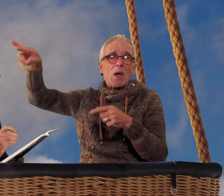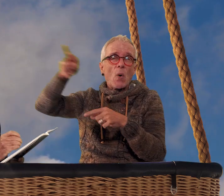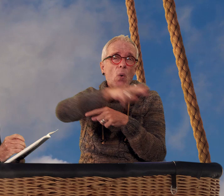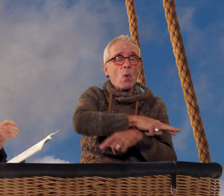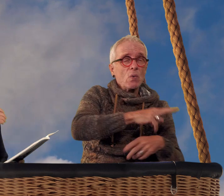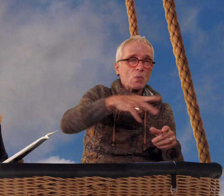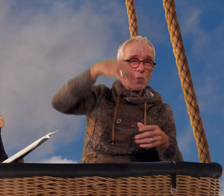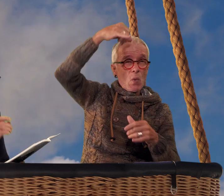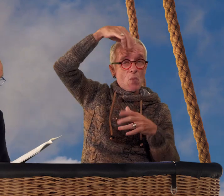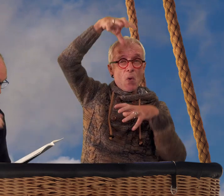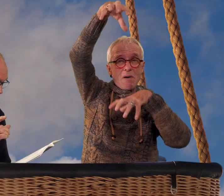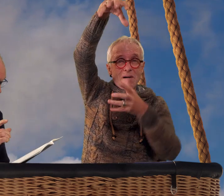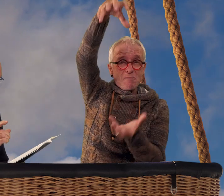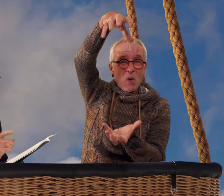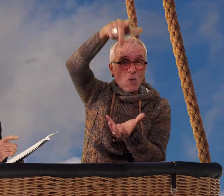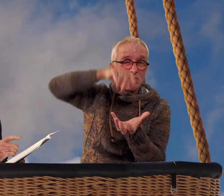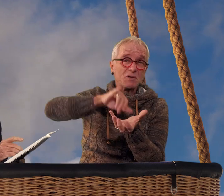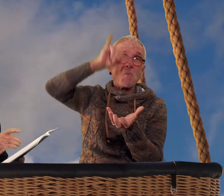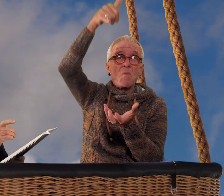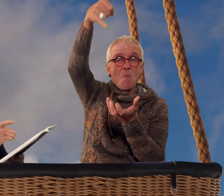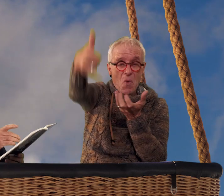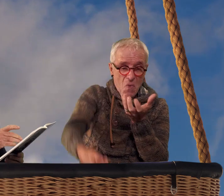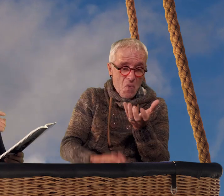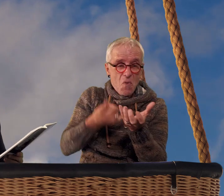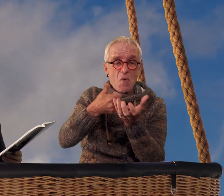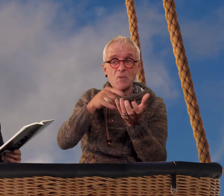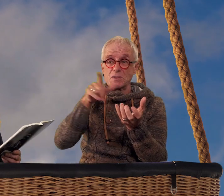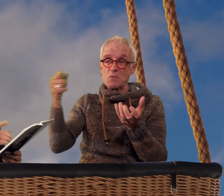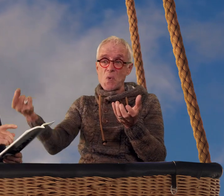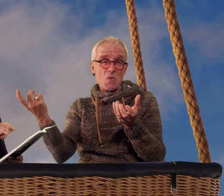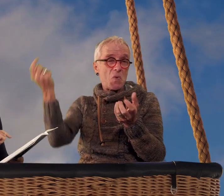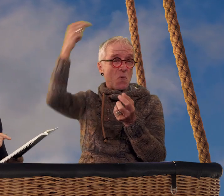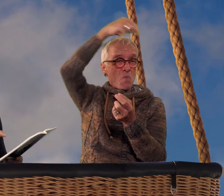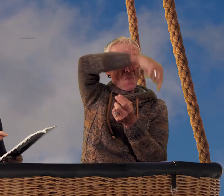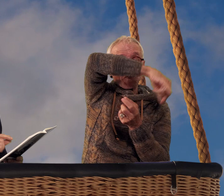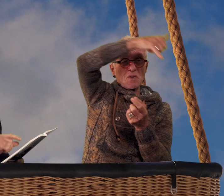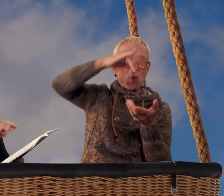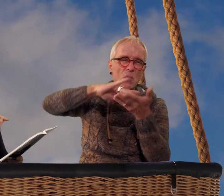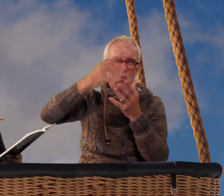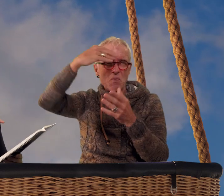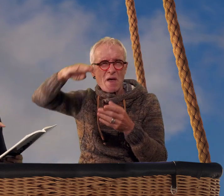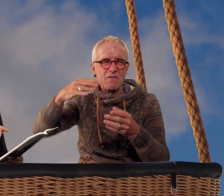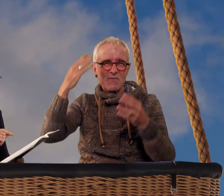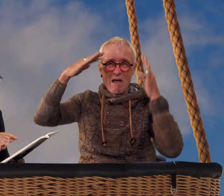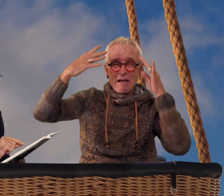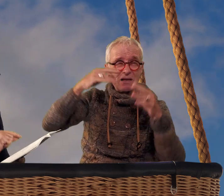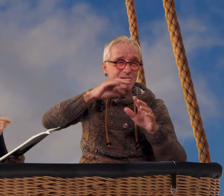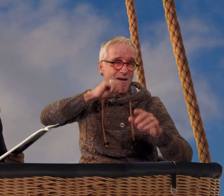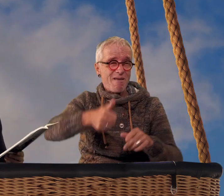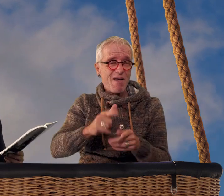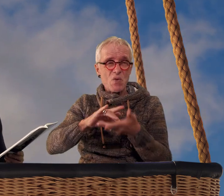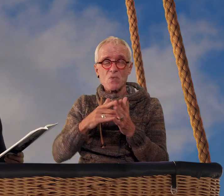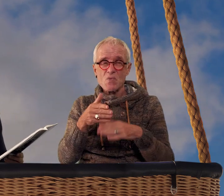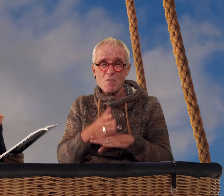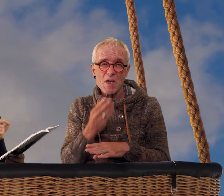les deux pôles que pour les extrémités de l'Occident. Il ne faut se mettre en peine de rien. Tout est prévu. Tout ira bien. Il y aura